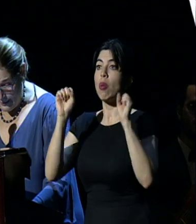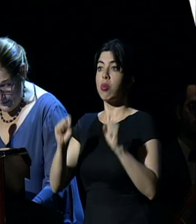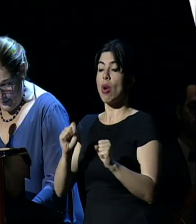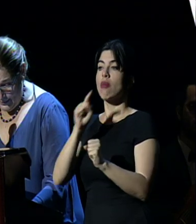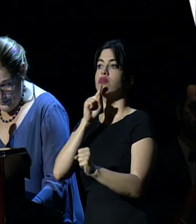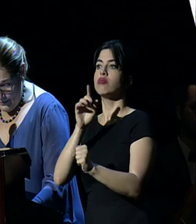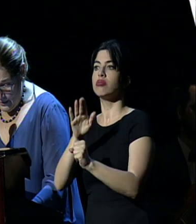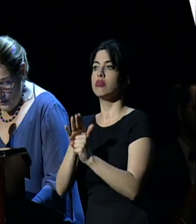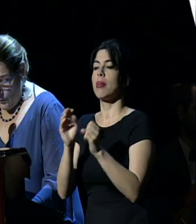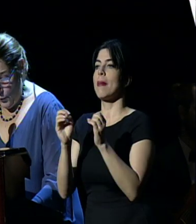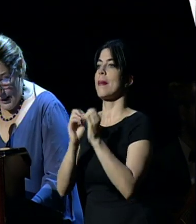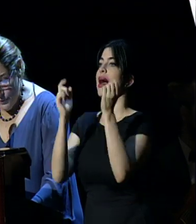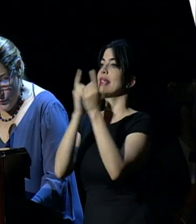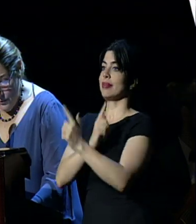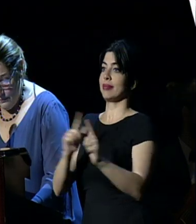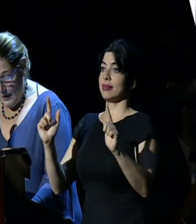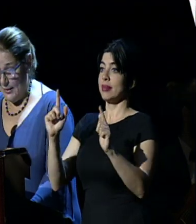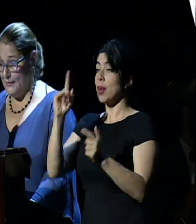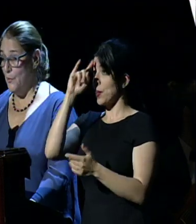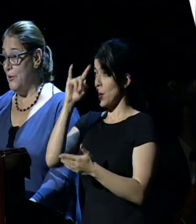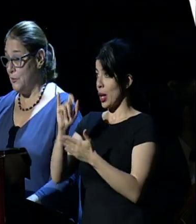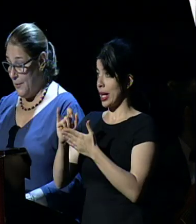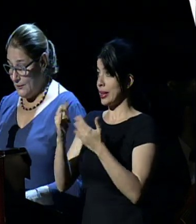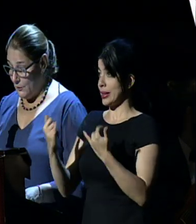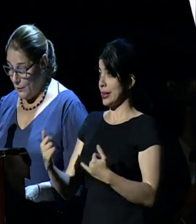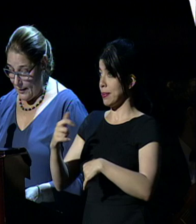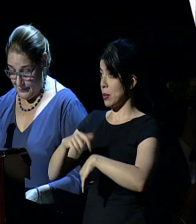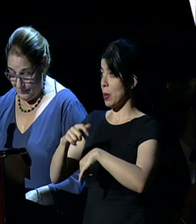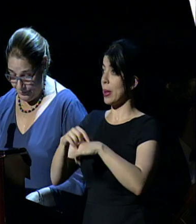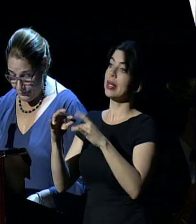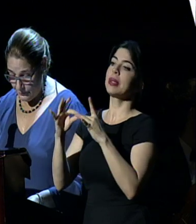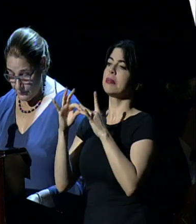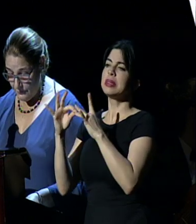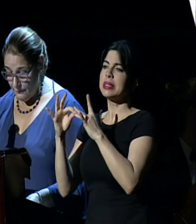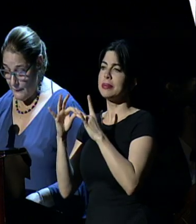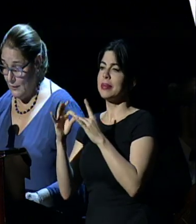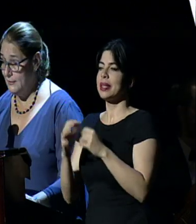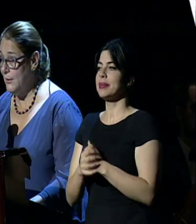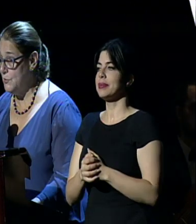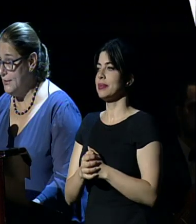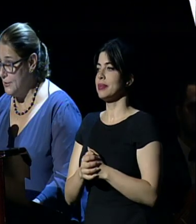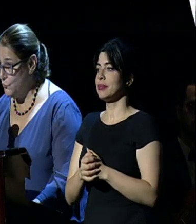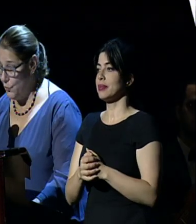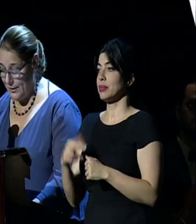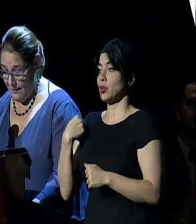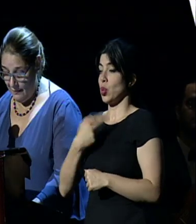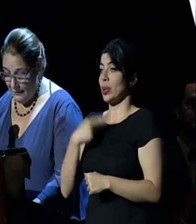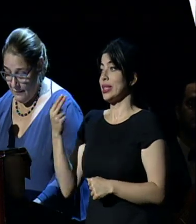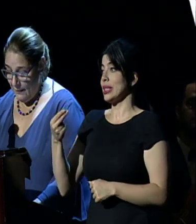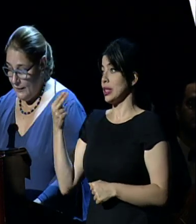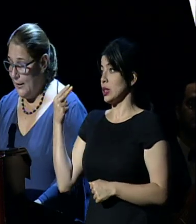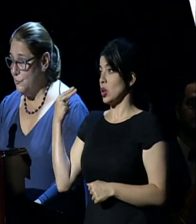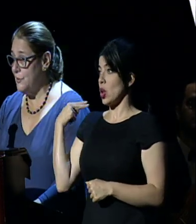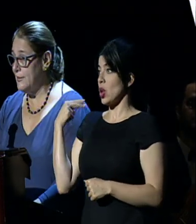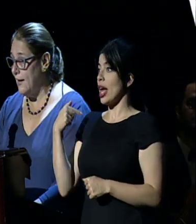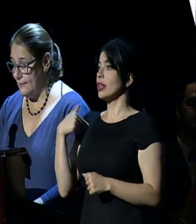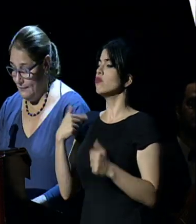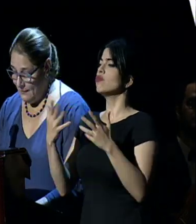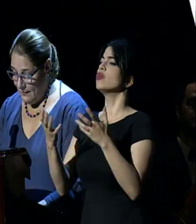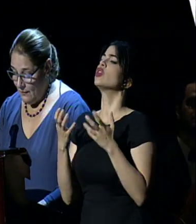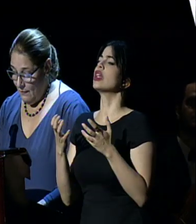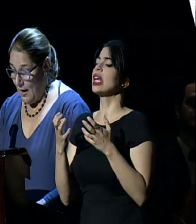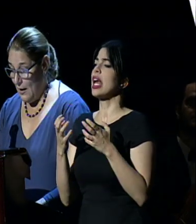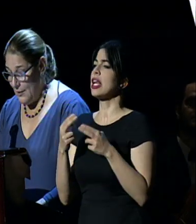las libertades. Por esto, en este momento particular de nuestra historia, quiero